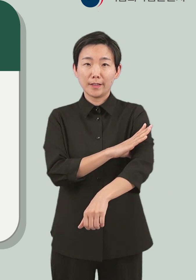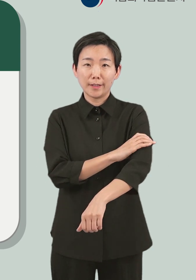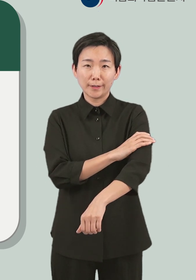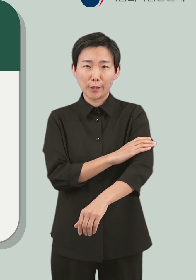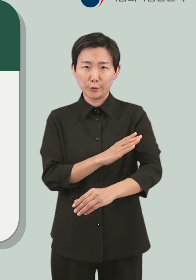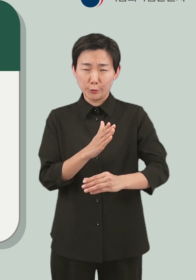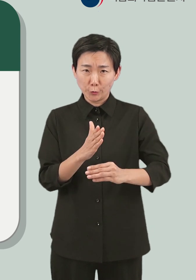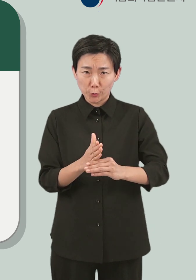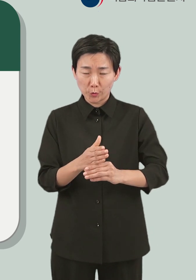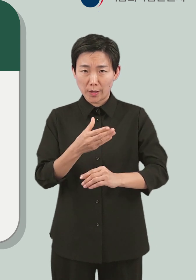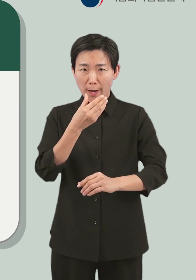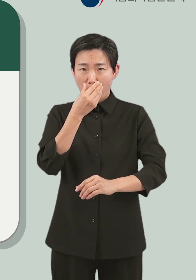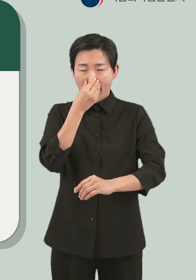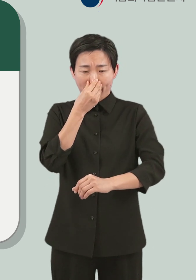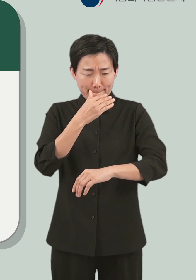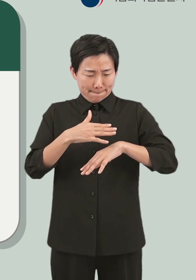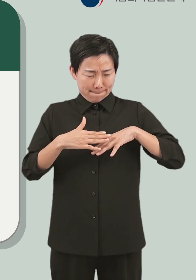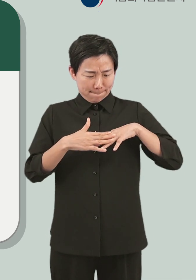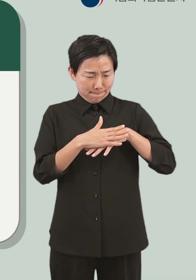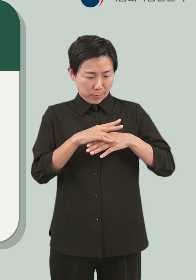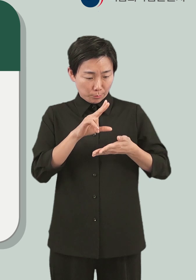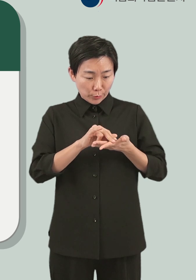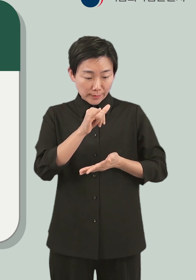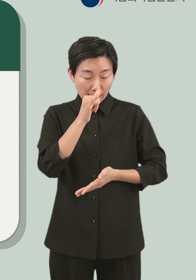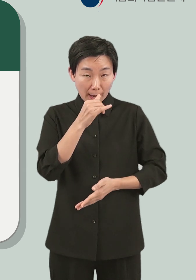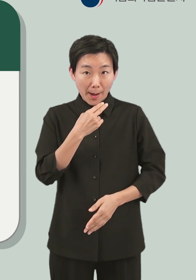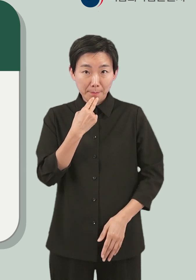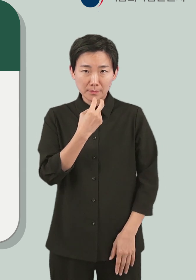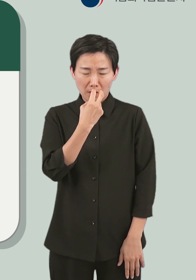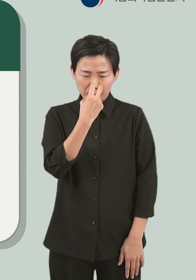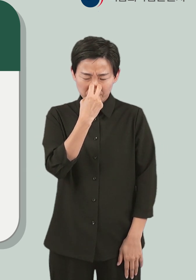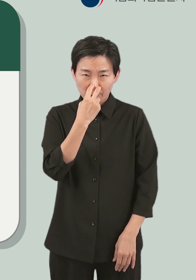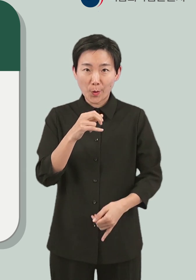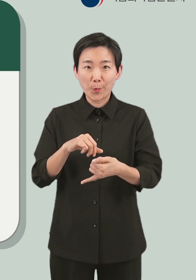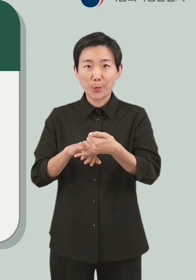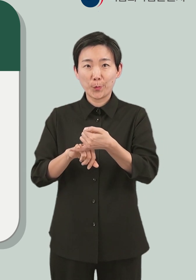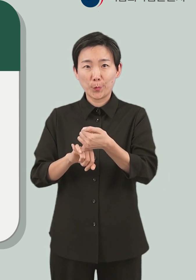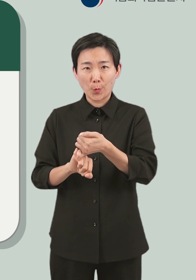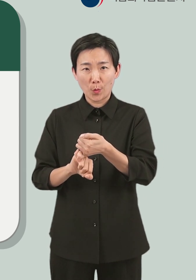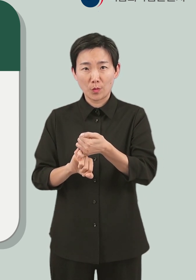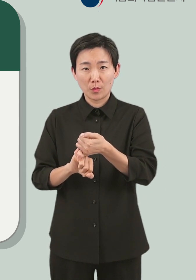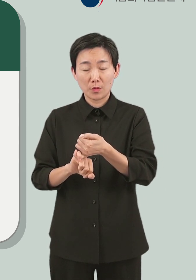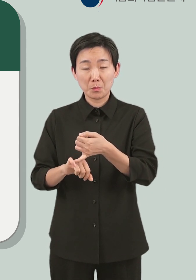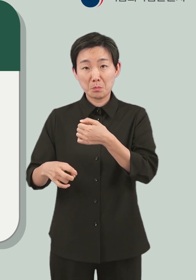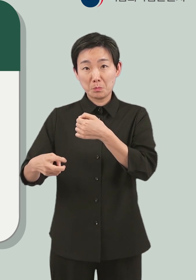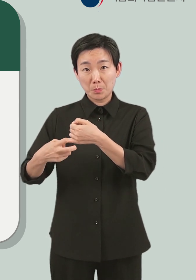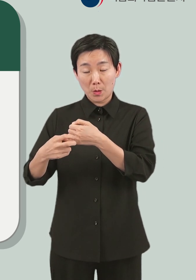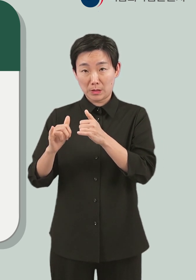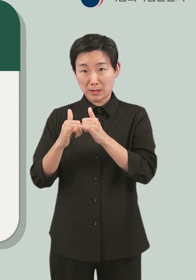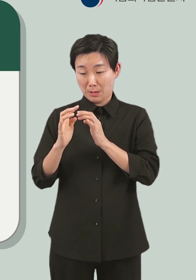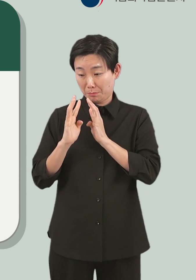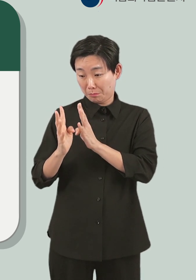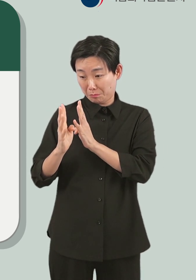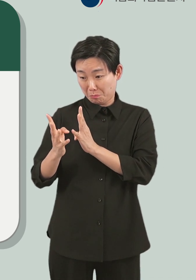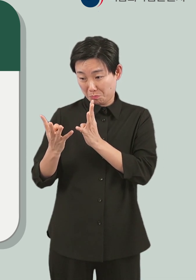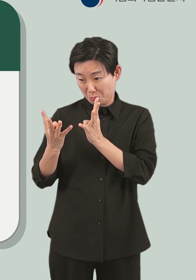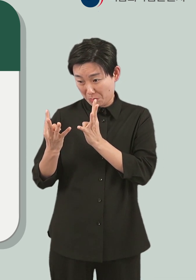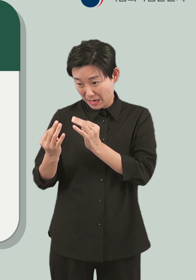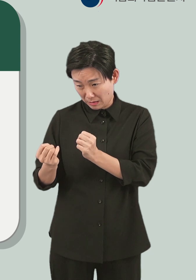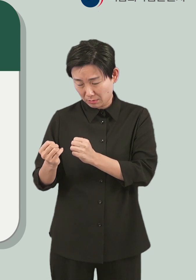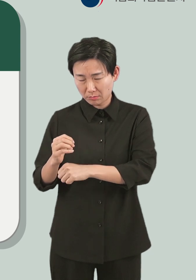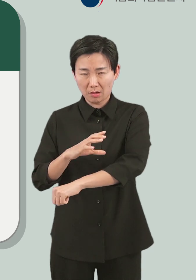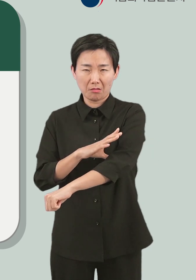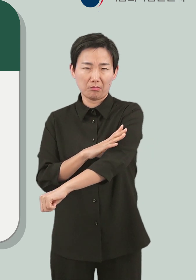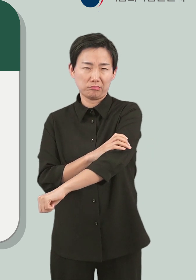측정 중 혈액순환에 이상이 없는지 관찰합니다. 의료기관처럼 사용 빈도가 높은 곳에서는 사용하지